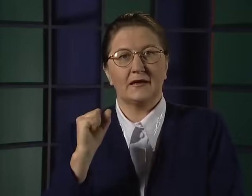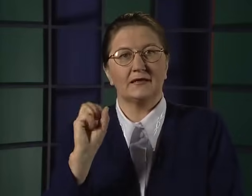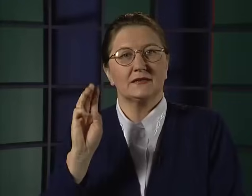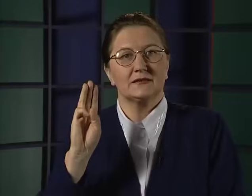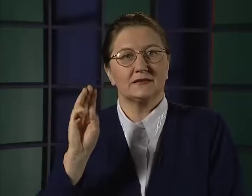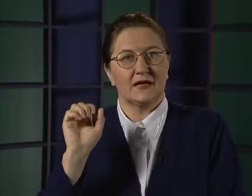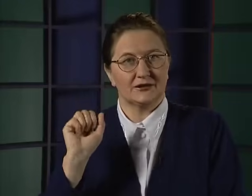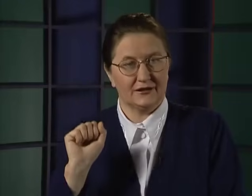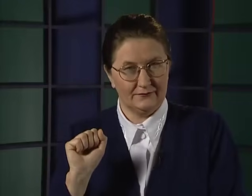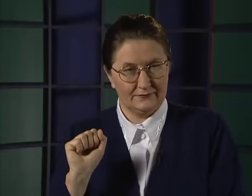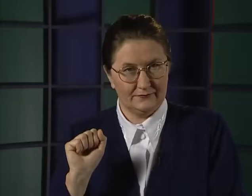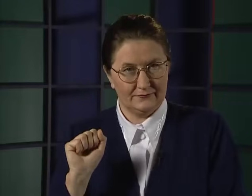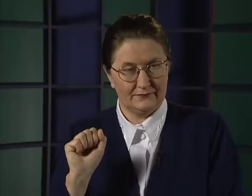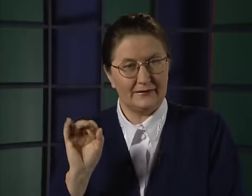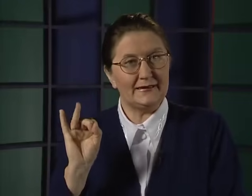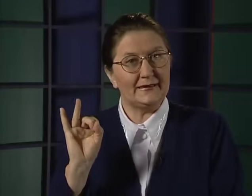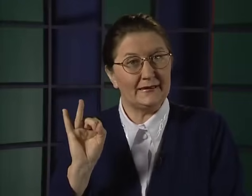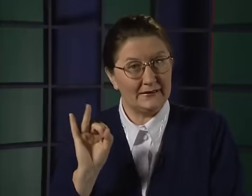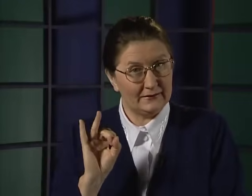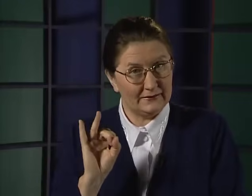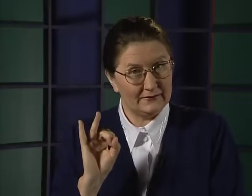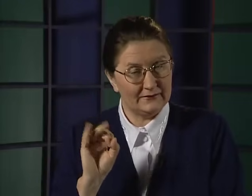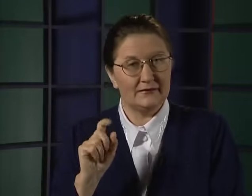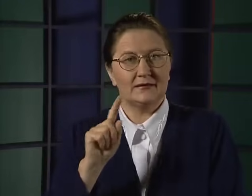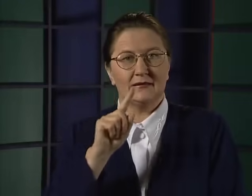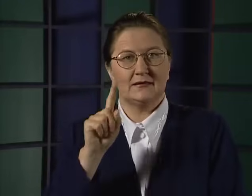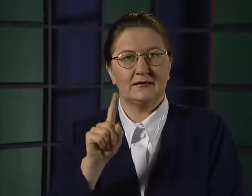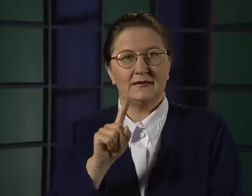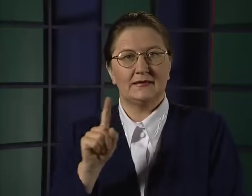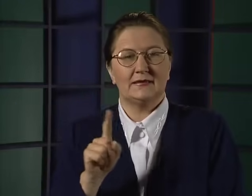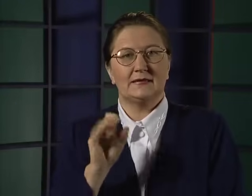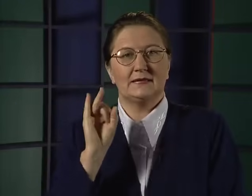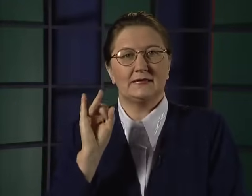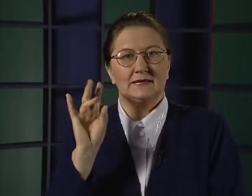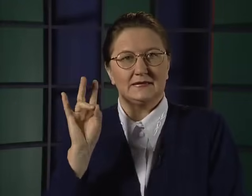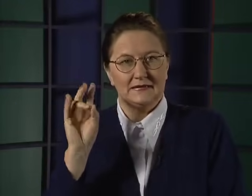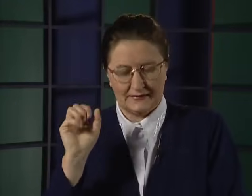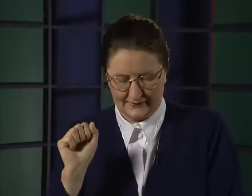Саша и Зина.